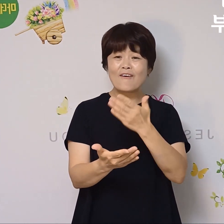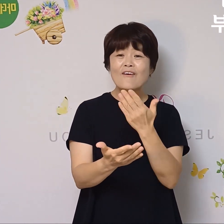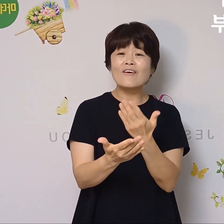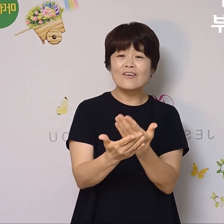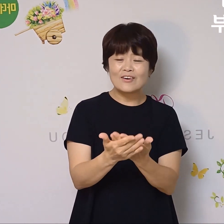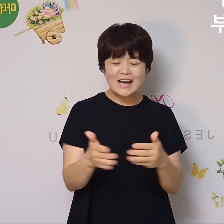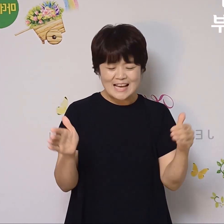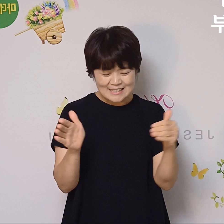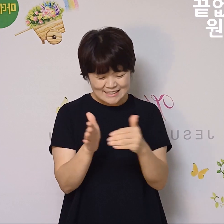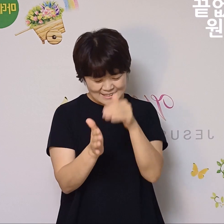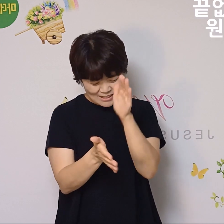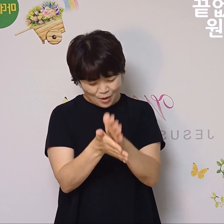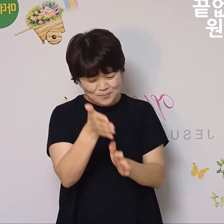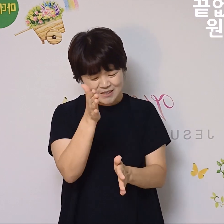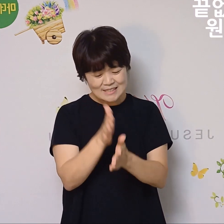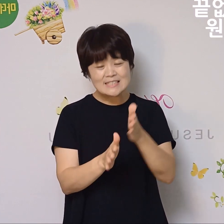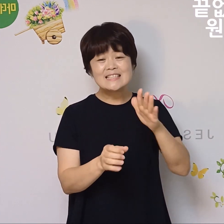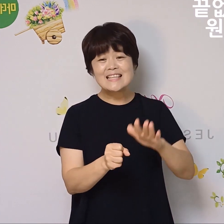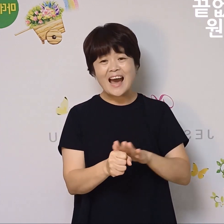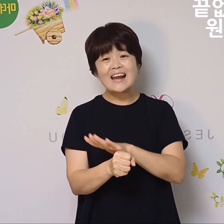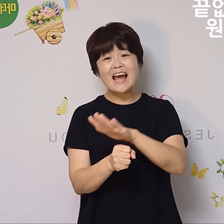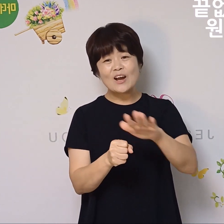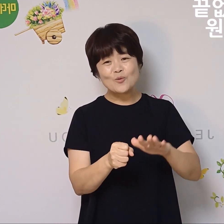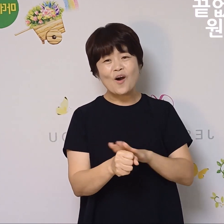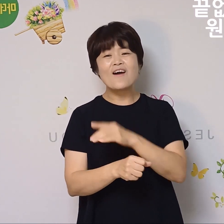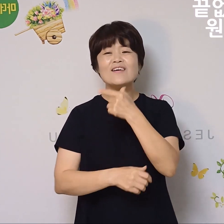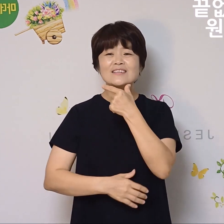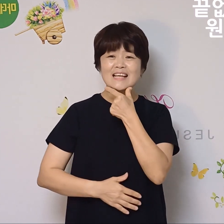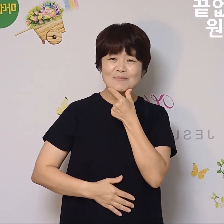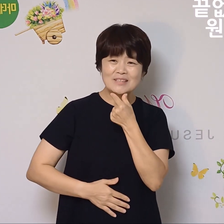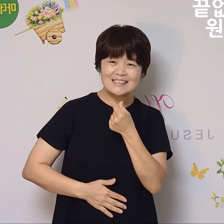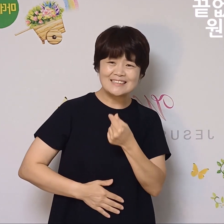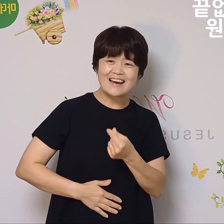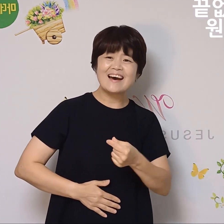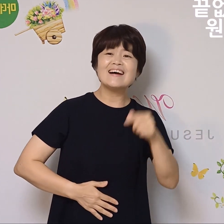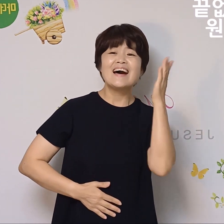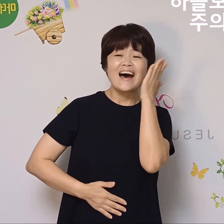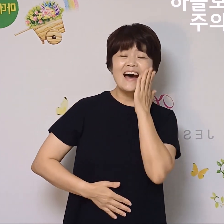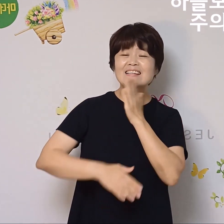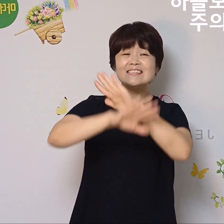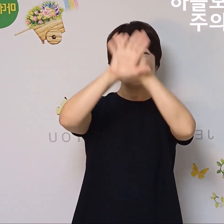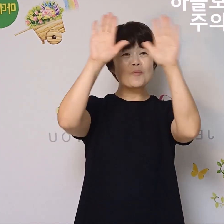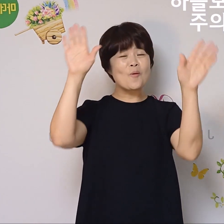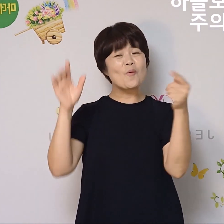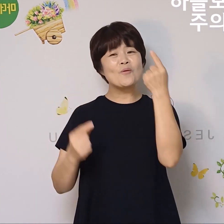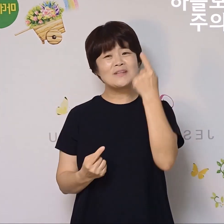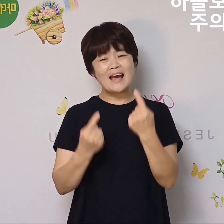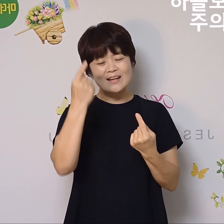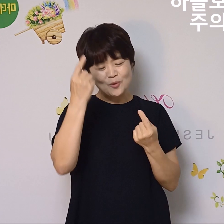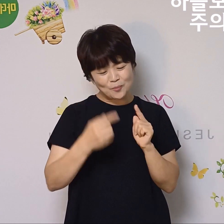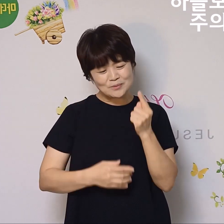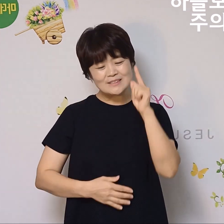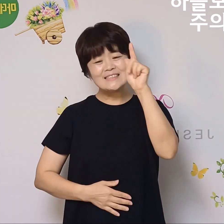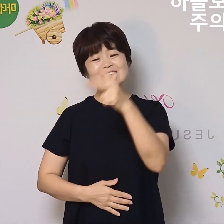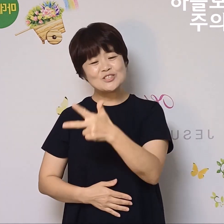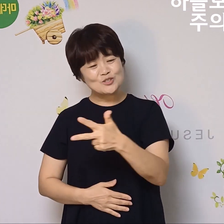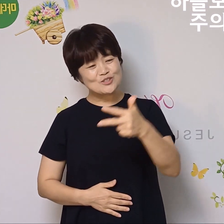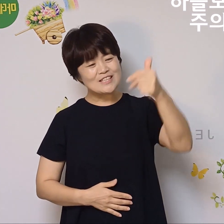부소서. 끝없는 사랑 원합니다. 하늘보다 높은